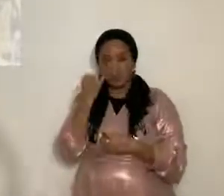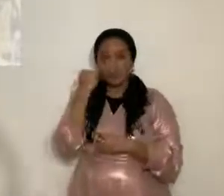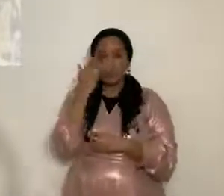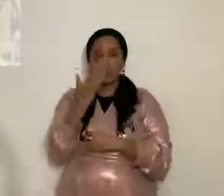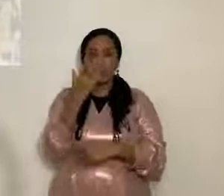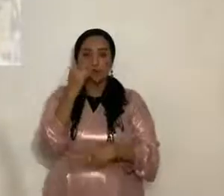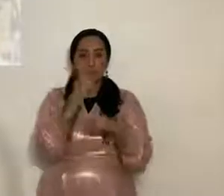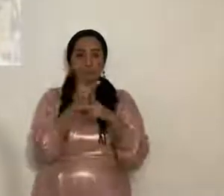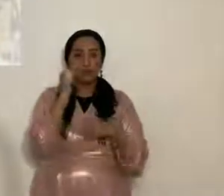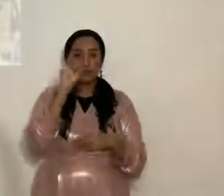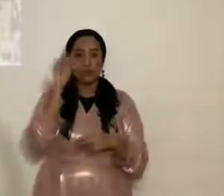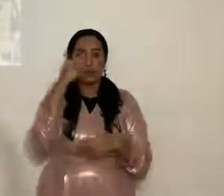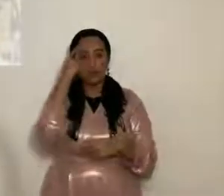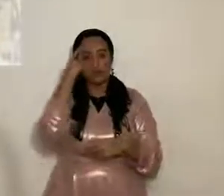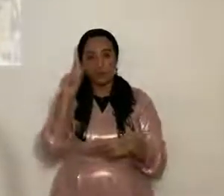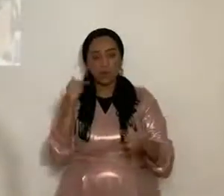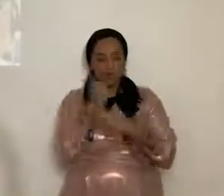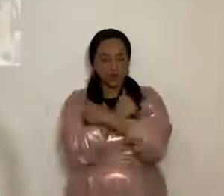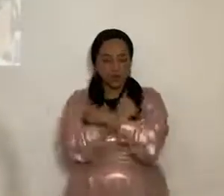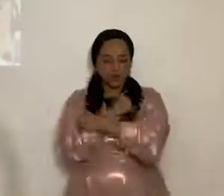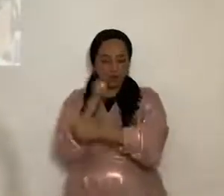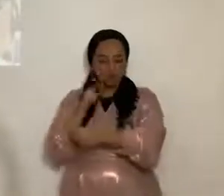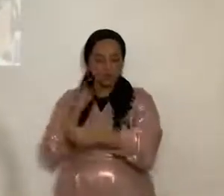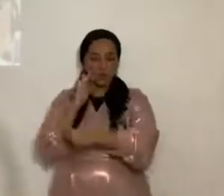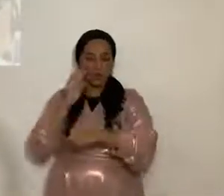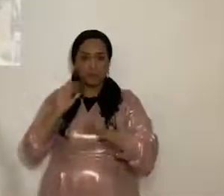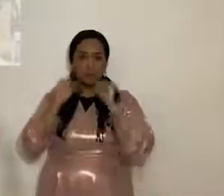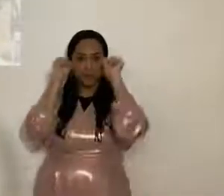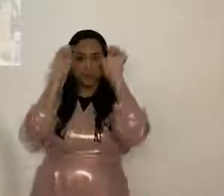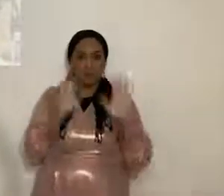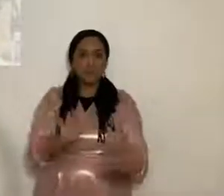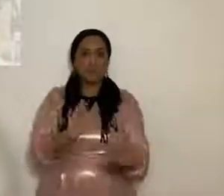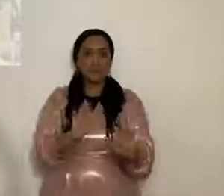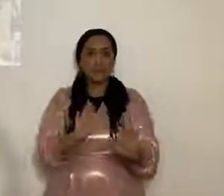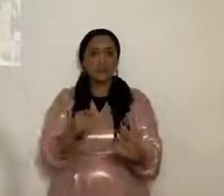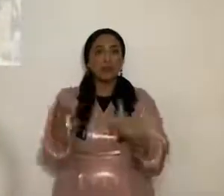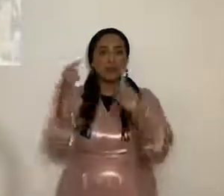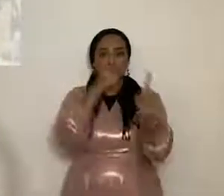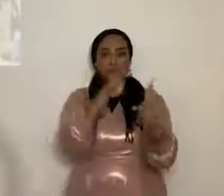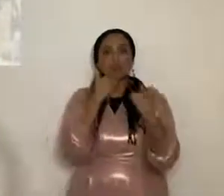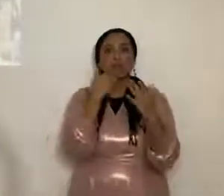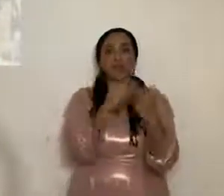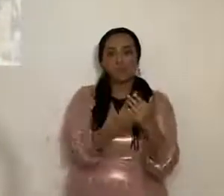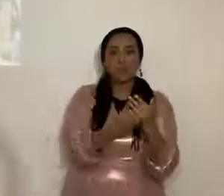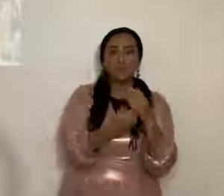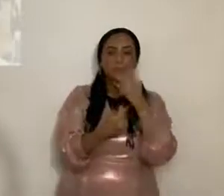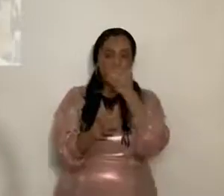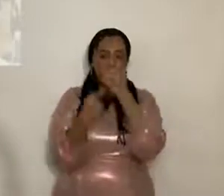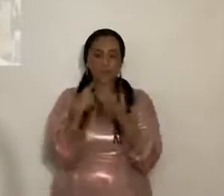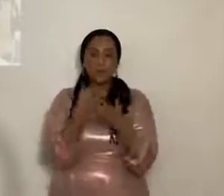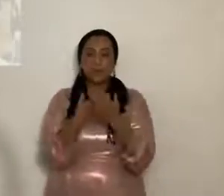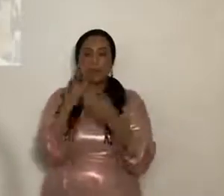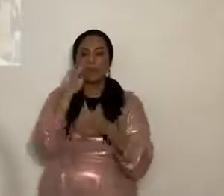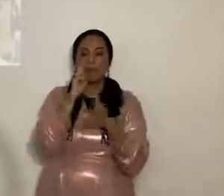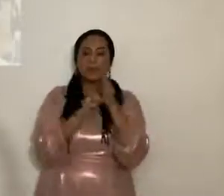guardas la Torah por amor, serás bendecido y tu consecuencia será buena. Porque dice aquí, Apocalipsis 22, 12.